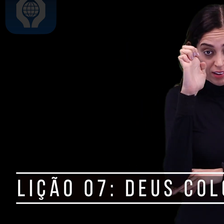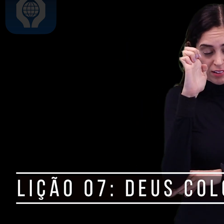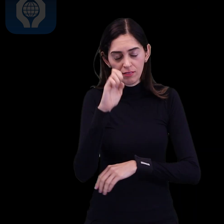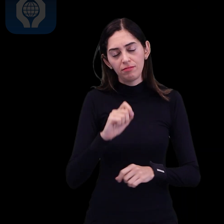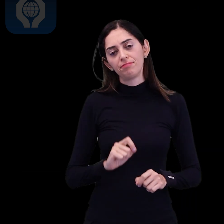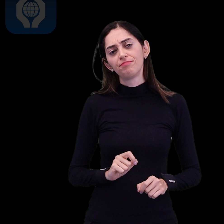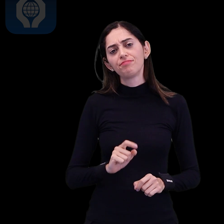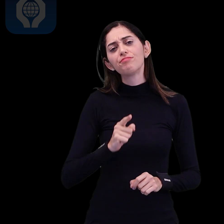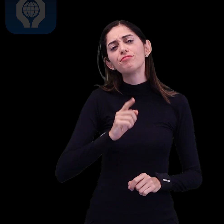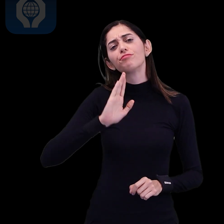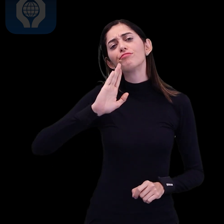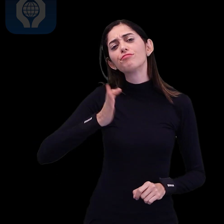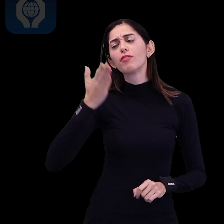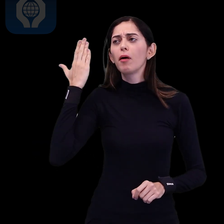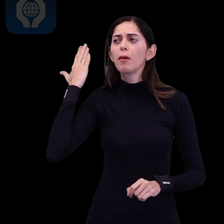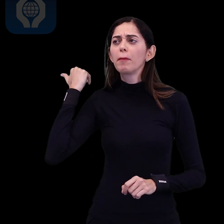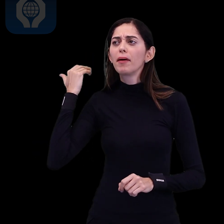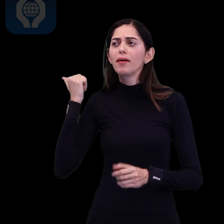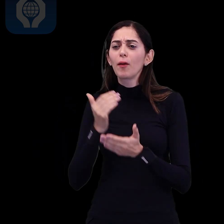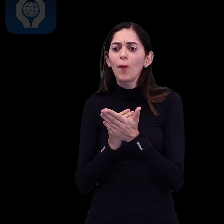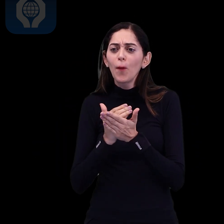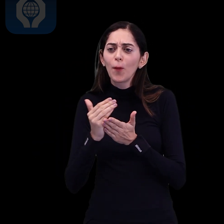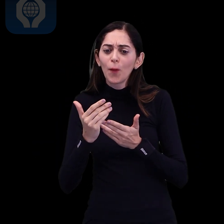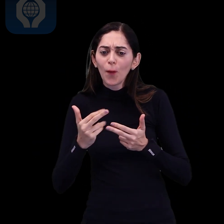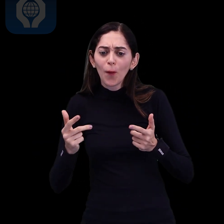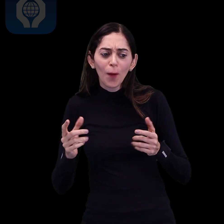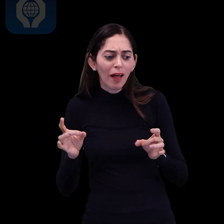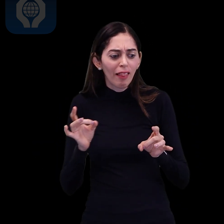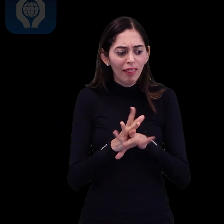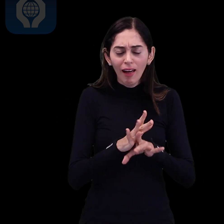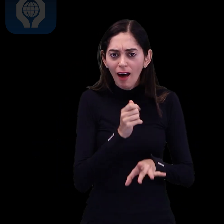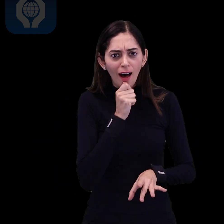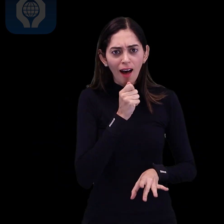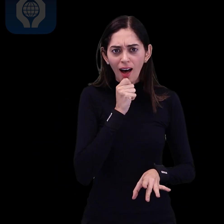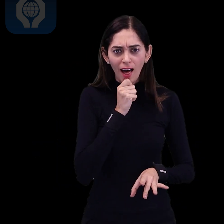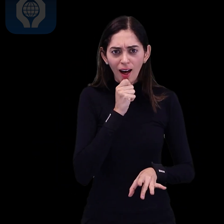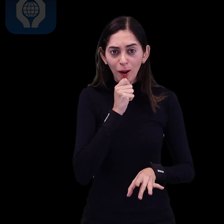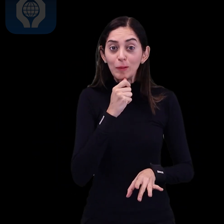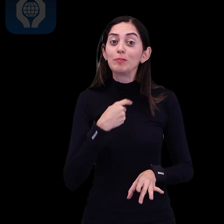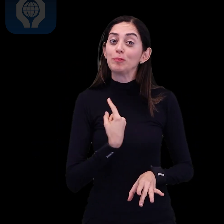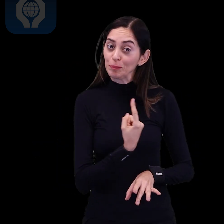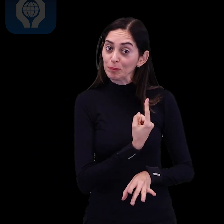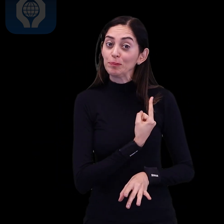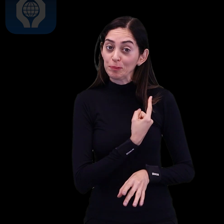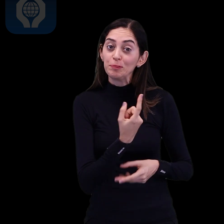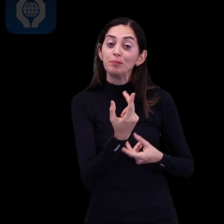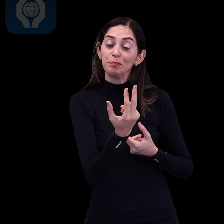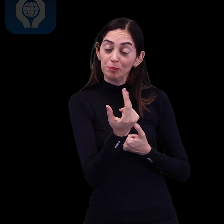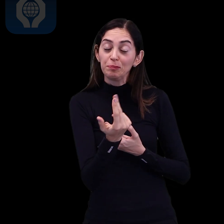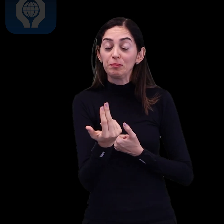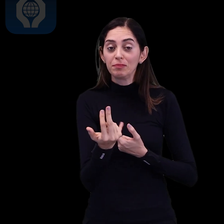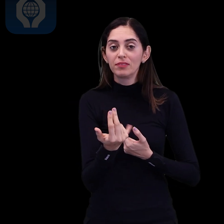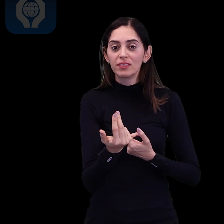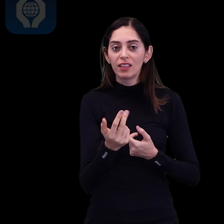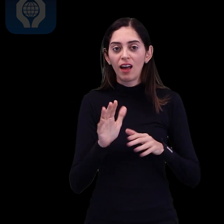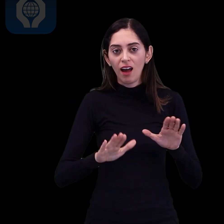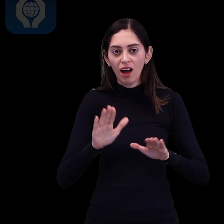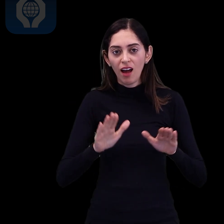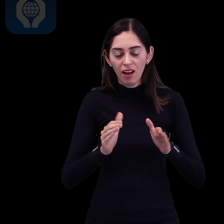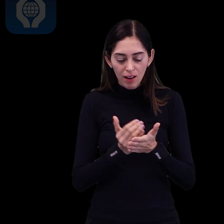Você alguma vez já começou alguma coisa e não terminou? Todos nós. Você pode lembrar-se de alguma coisa que começou